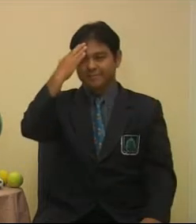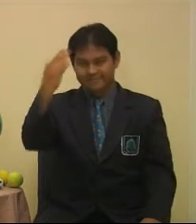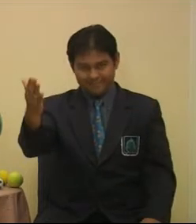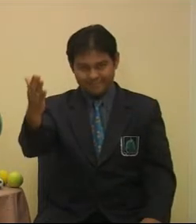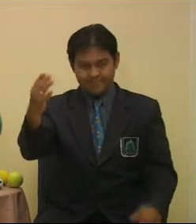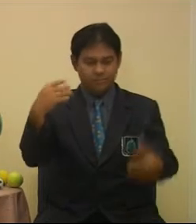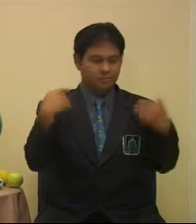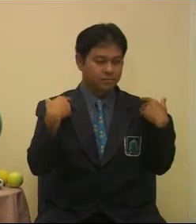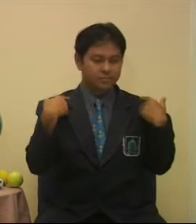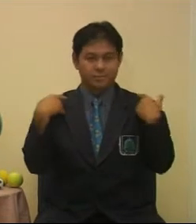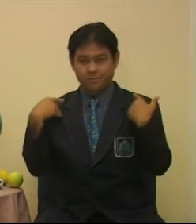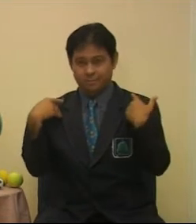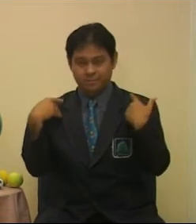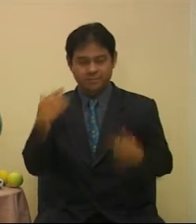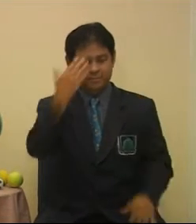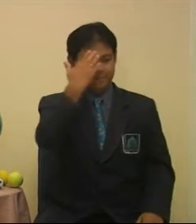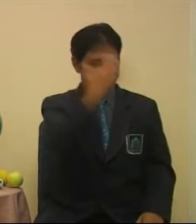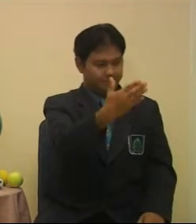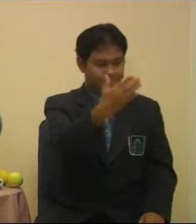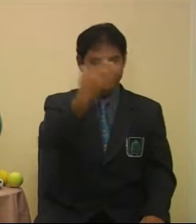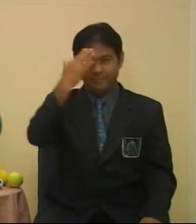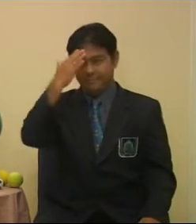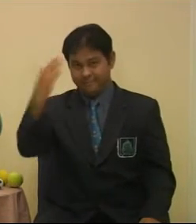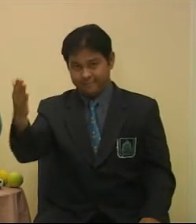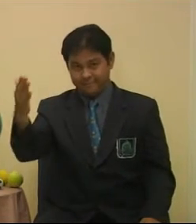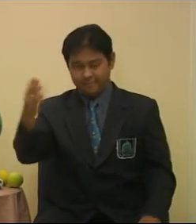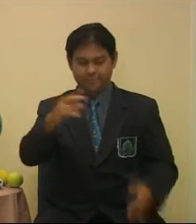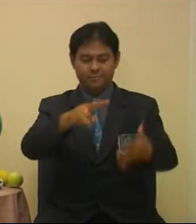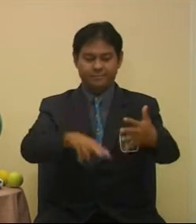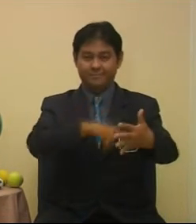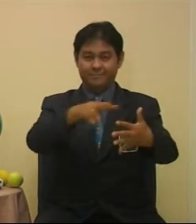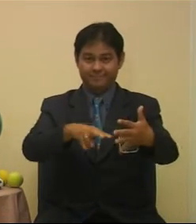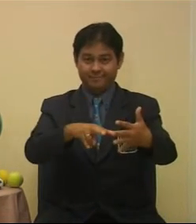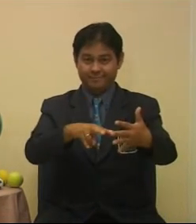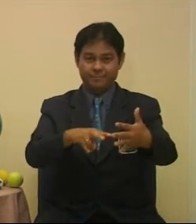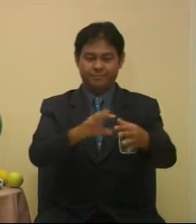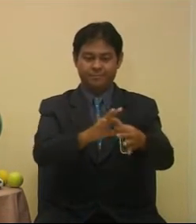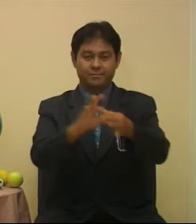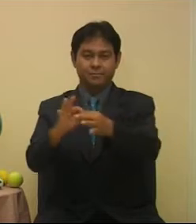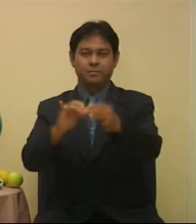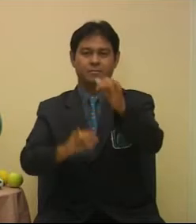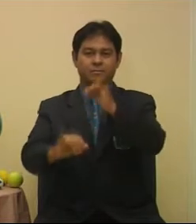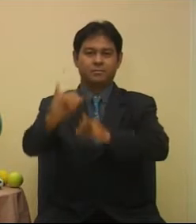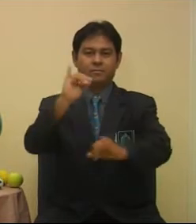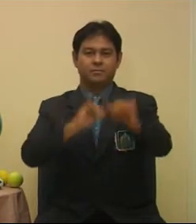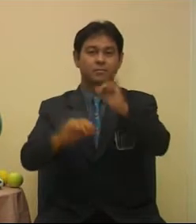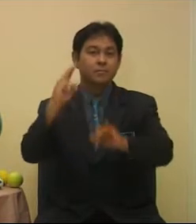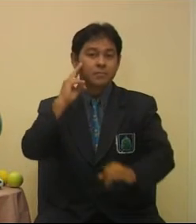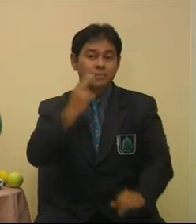ใช้สีหน้าในคำว่าสวัสดีและการใช้ท่าทางในการทักทายกันของคน2คนองค์ประกอบทั้งหมดนี้เป็นไวยากรณ์ของภาษ